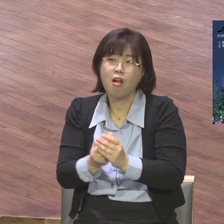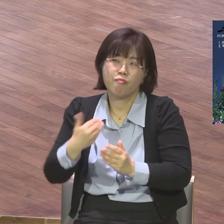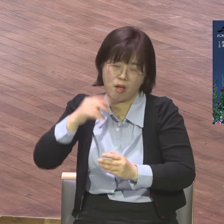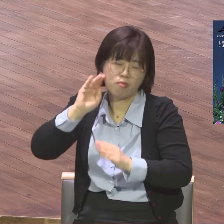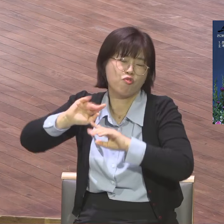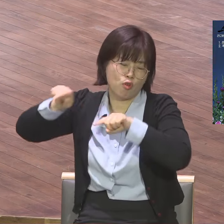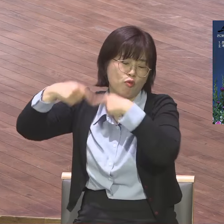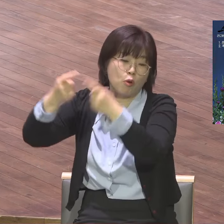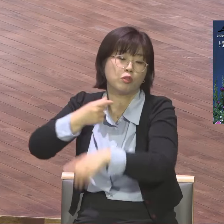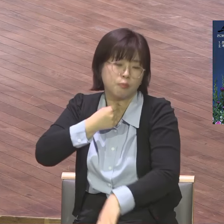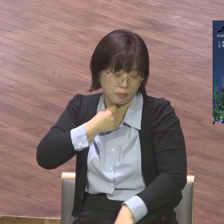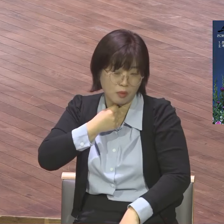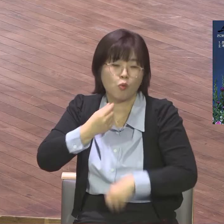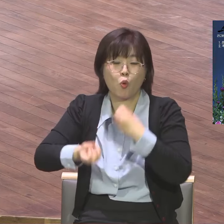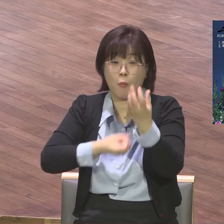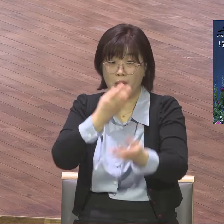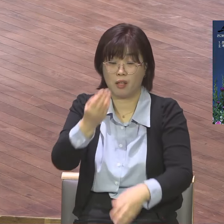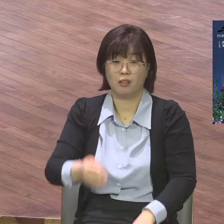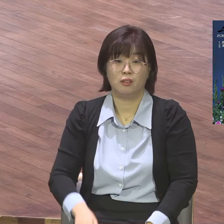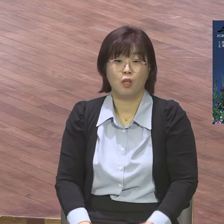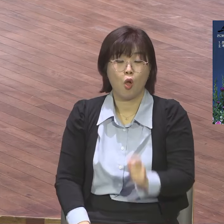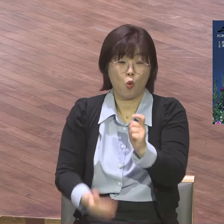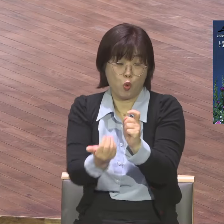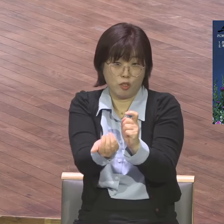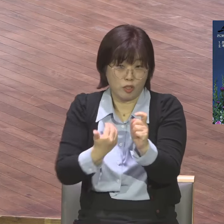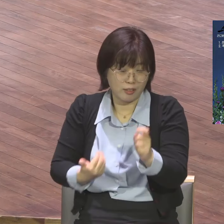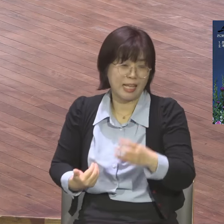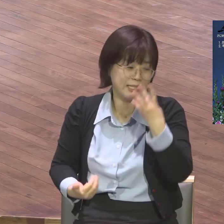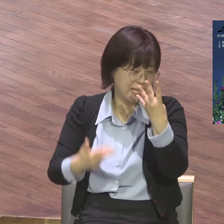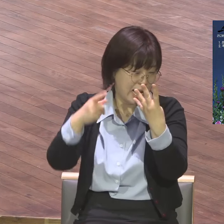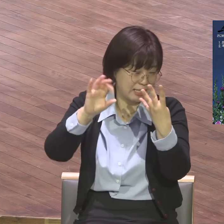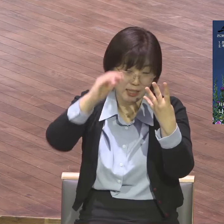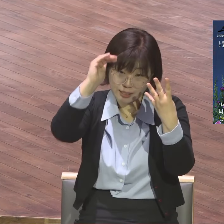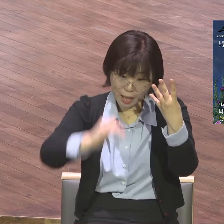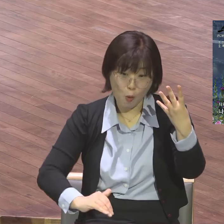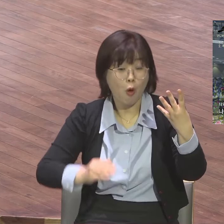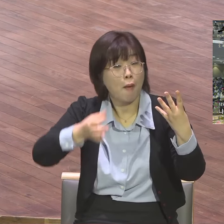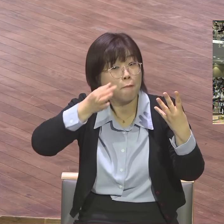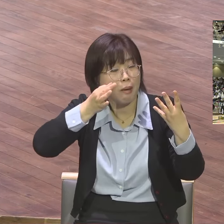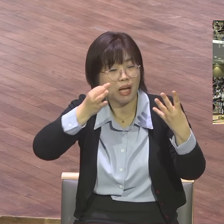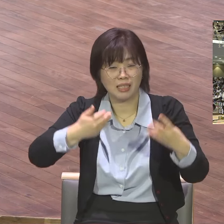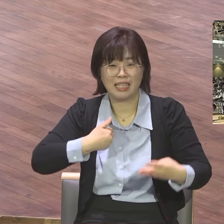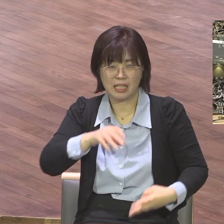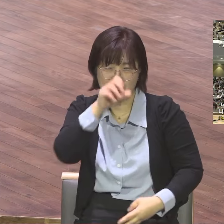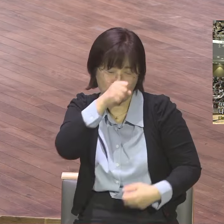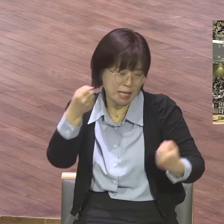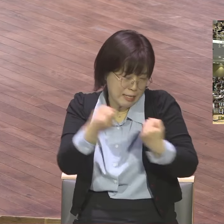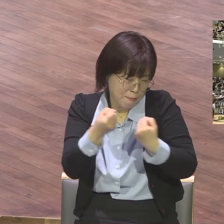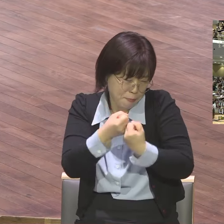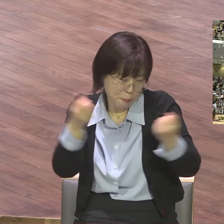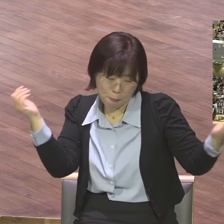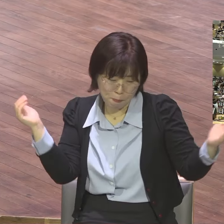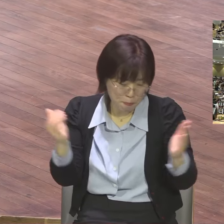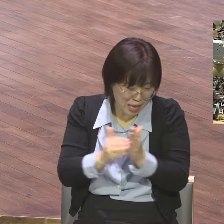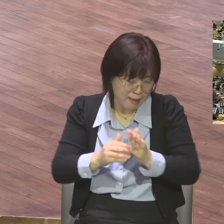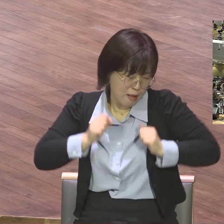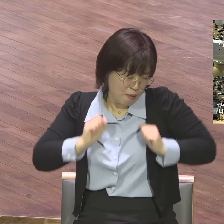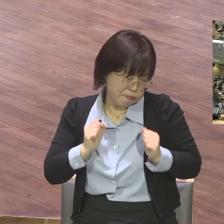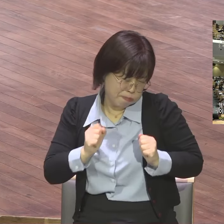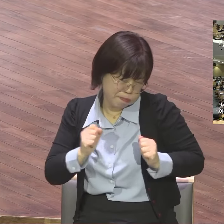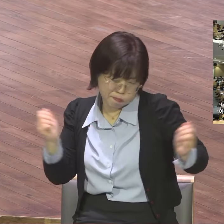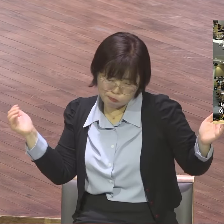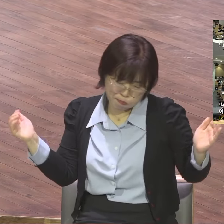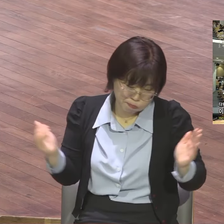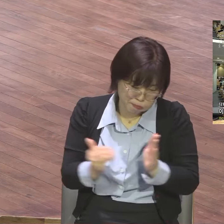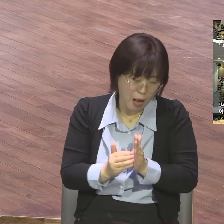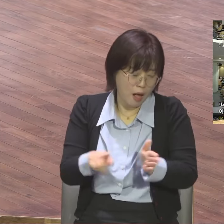전력 질주. 그리고 디모데후서 4장 7절을 8절 이렇게 고백합니다. 나는 선한 싸움을 싸우고 나의 달려갈 길을 마치고 믿음을